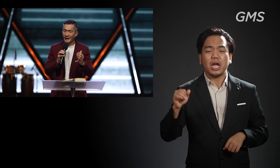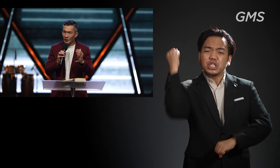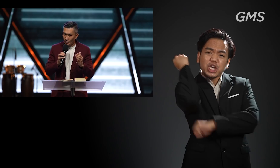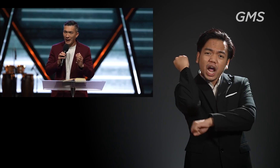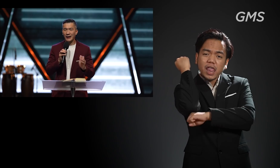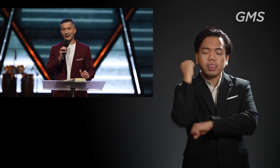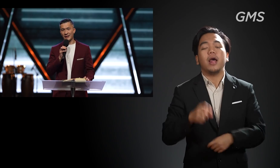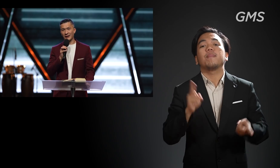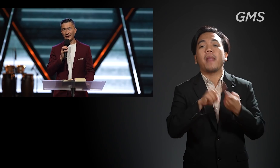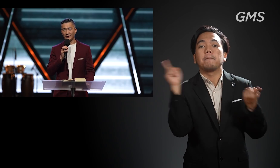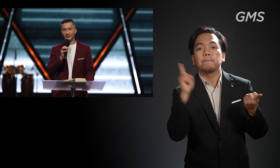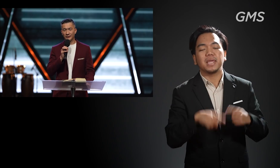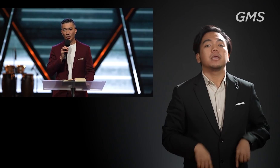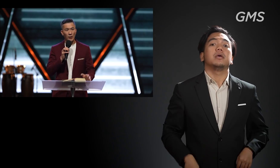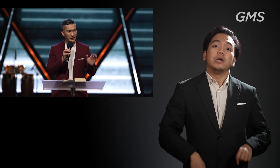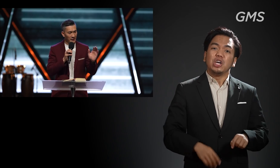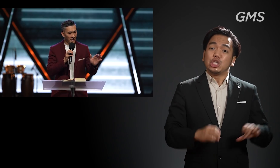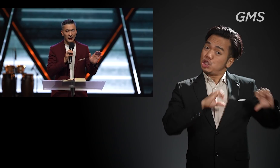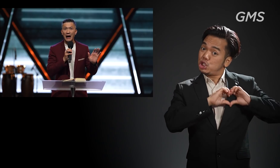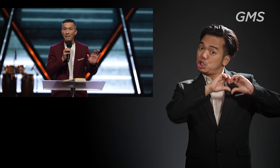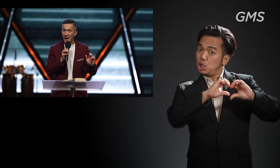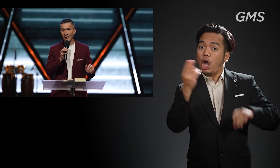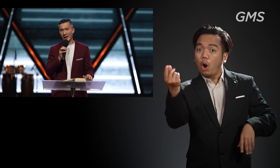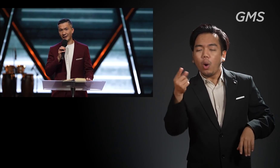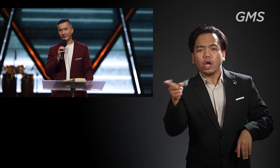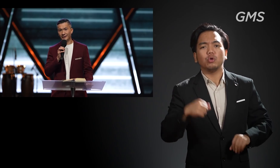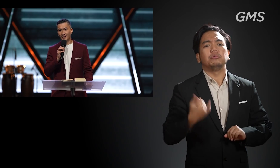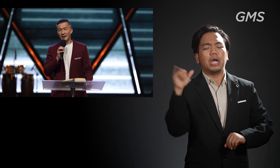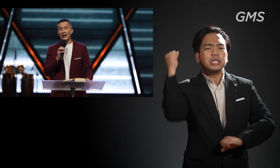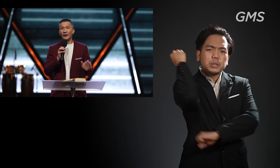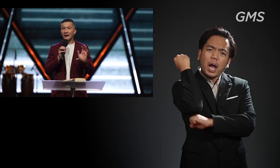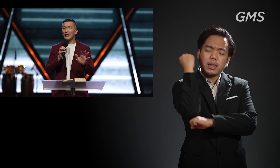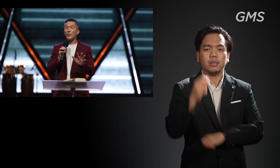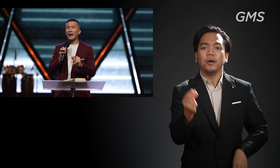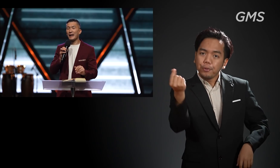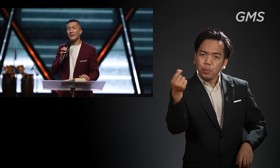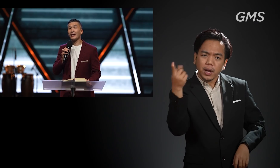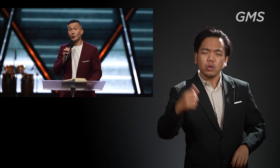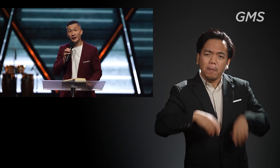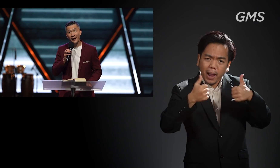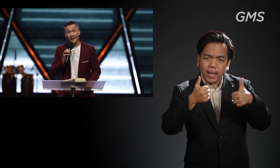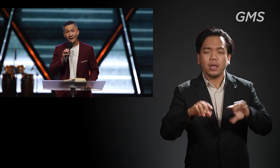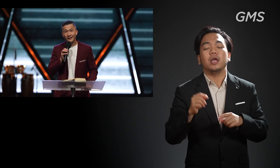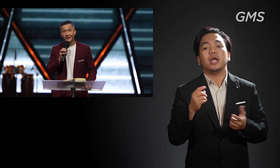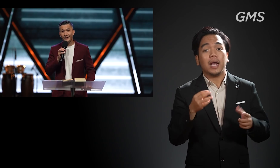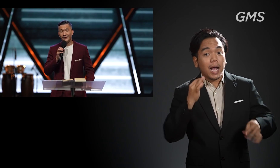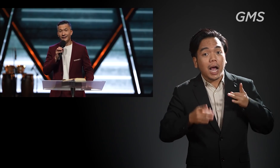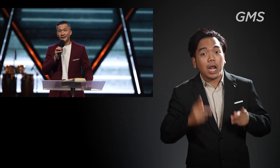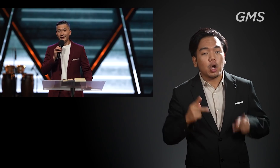uang, itulah akar kejahatan. Uang sendiri adalah hamba yang baik. Kalau kita tahu bagaimana mengaturnya.